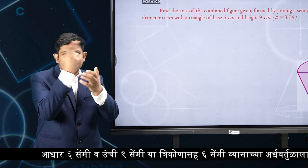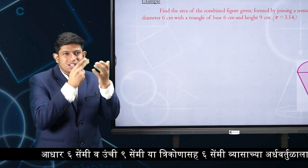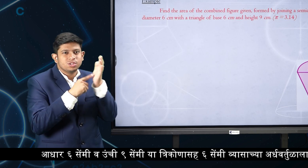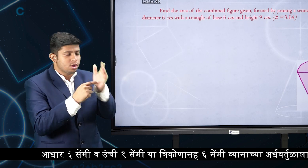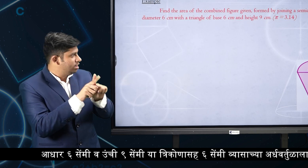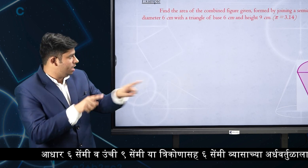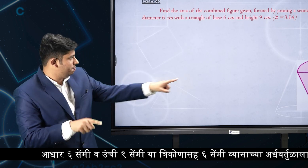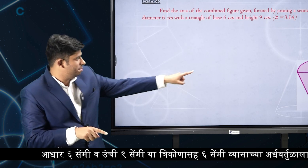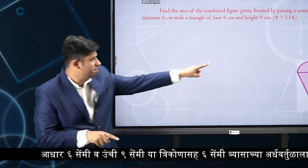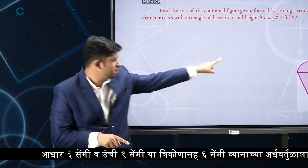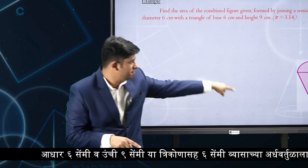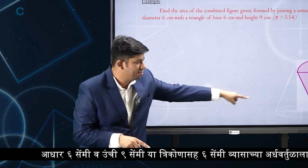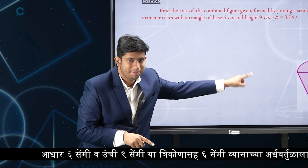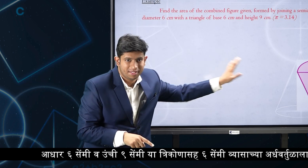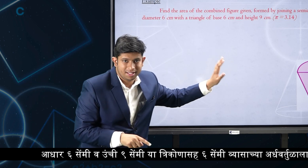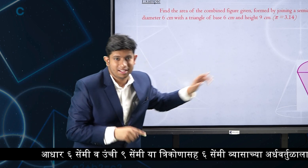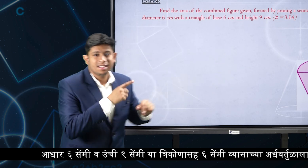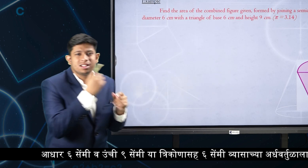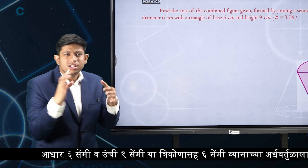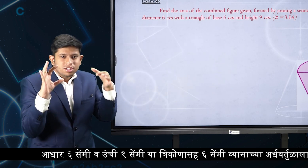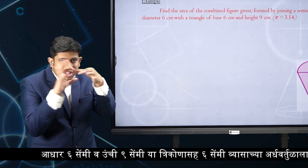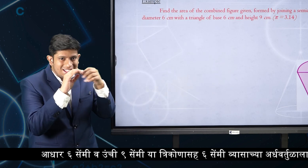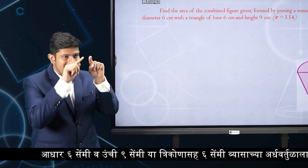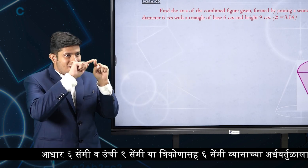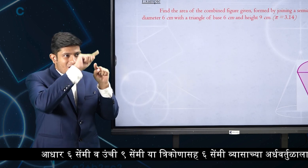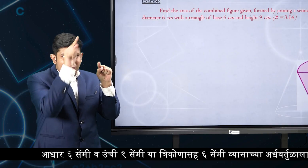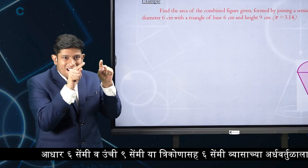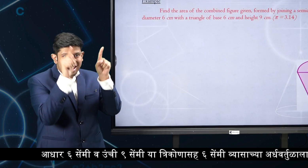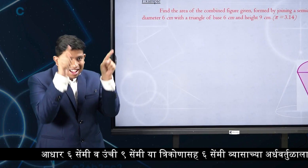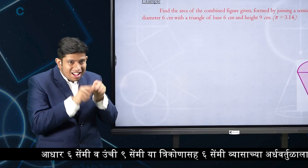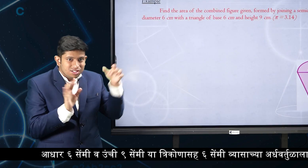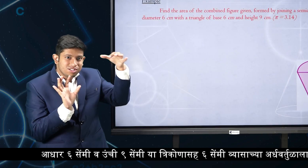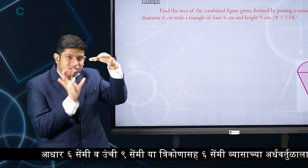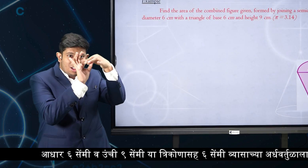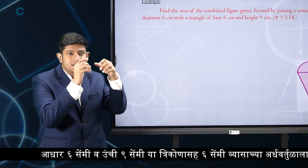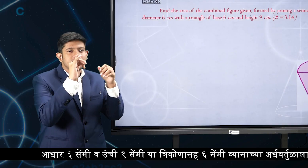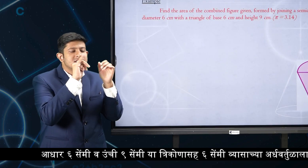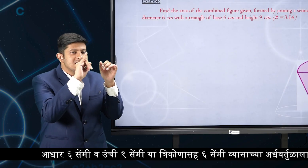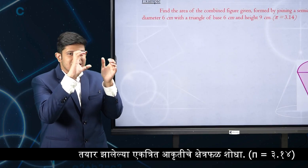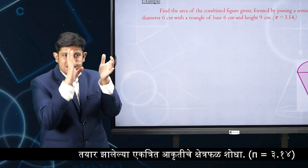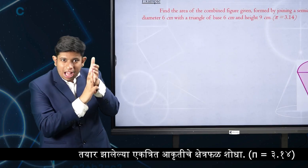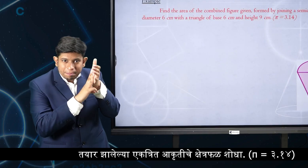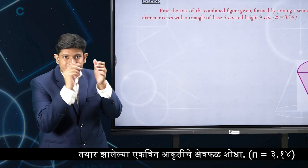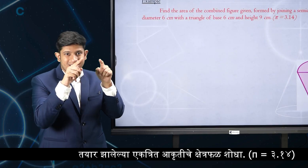9 सेंटीमीटरच्या त्रिकोणासह 6 सेंटीमीटर व्यासाच्या अर्धवर्तुळाला जोडून तयार